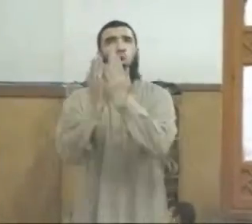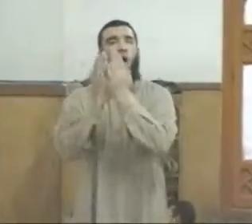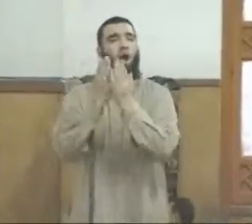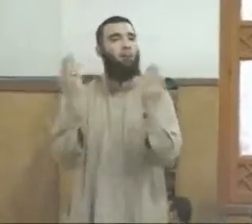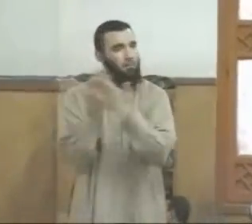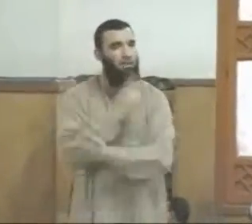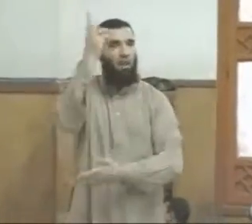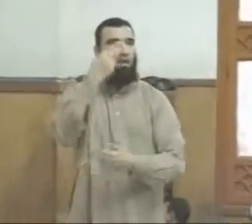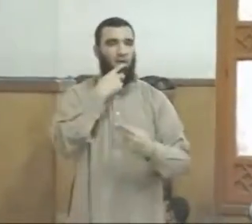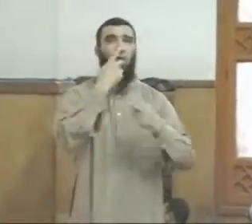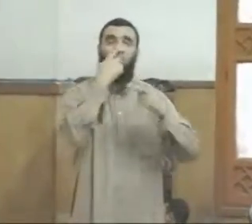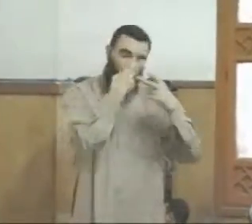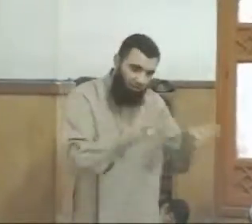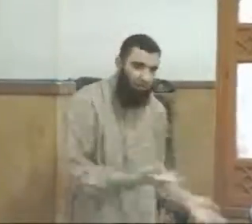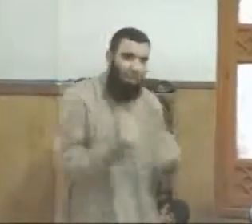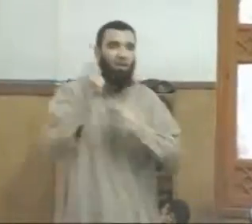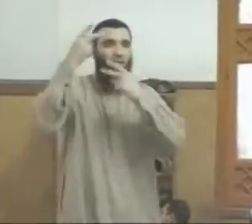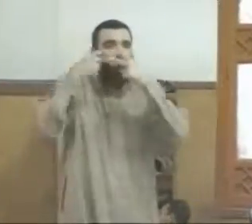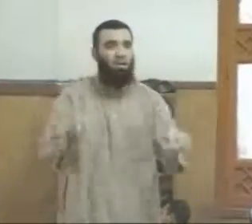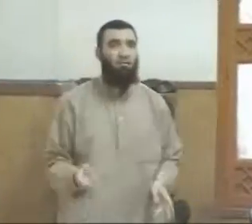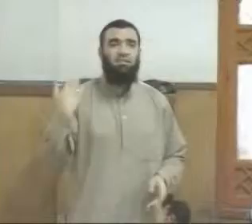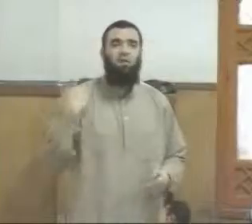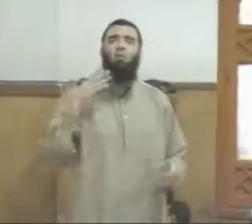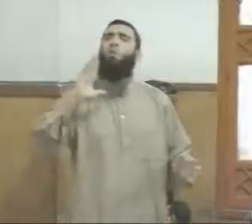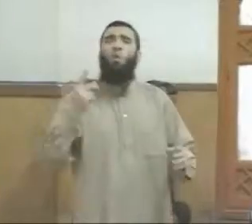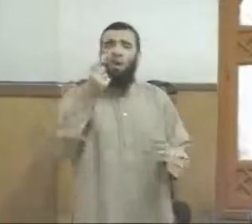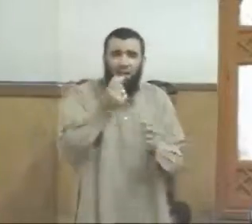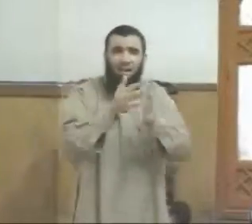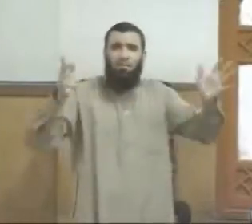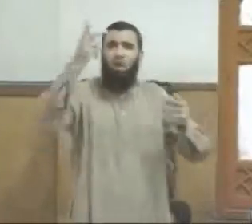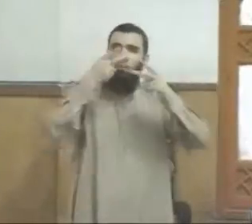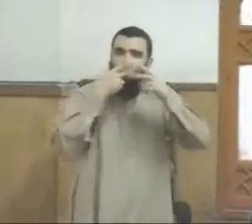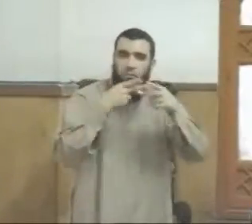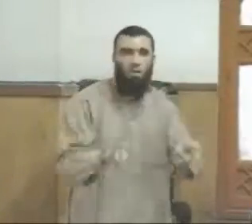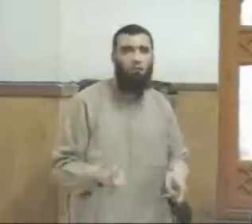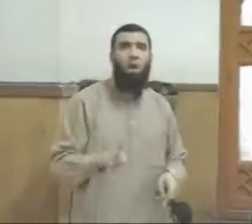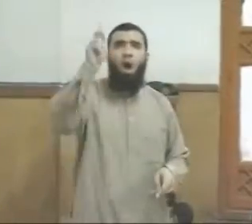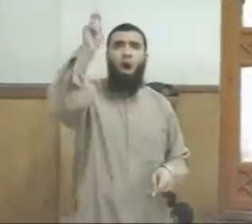والتوفيق والقبول أجر. وليس من مسلم يحرم هذا